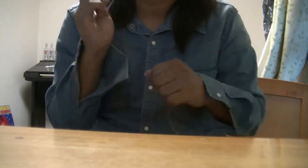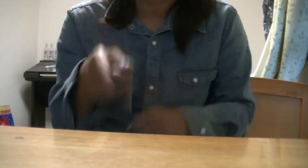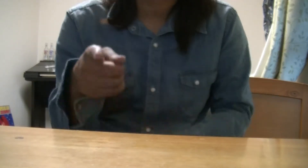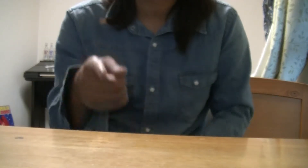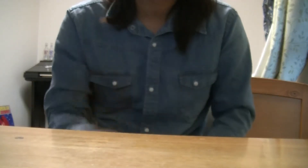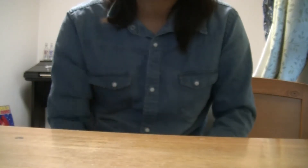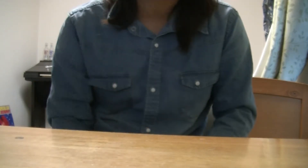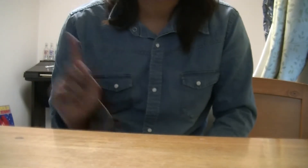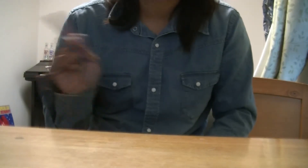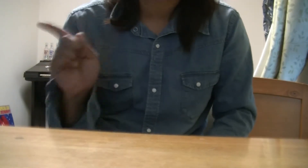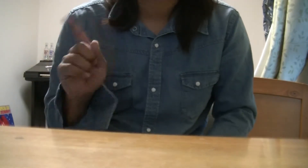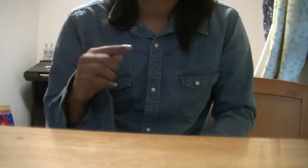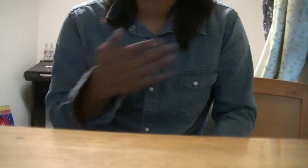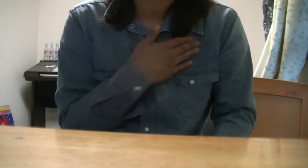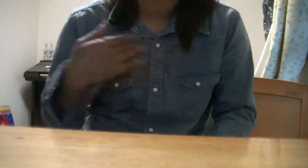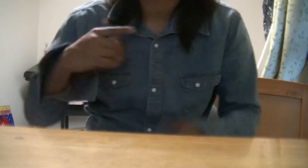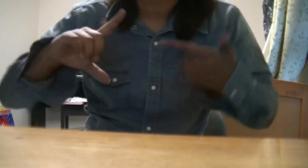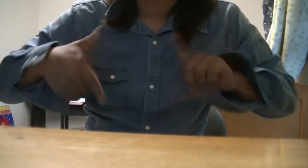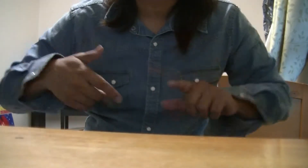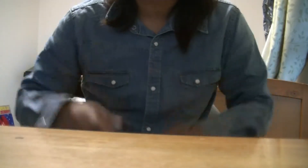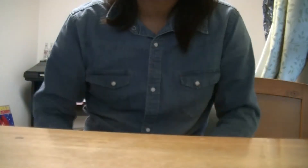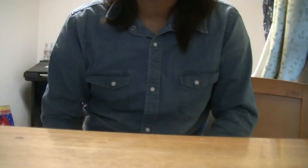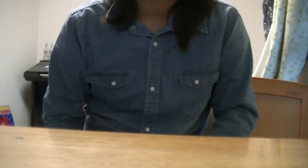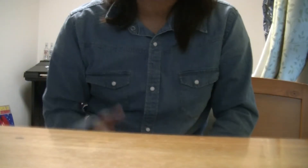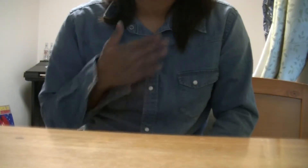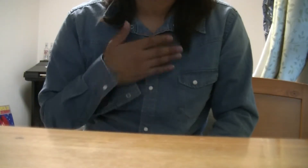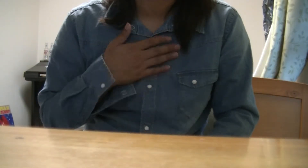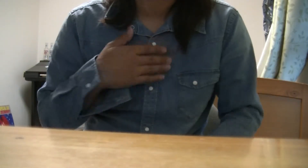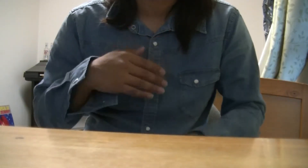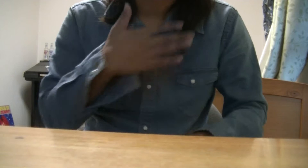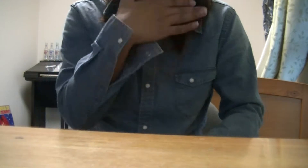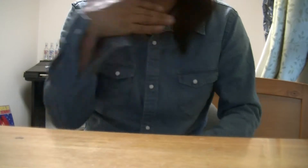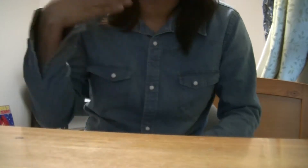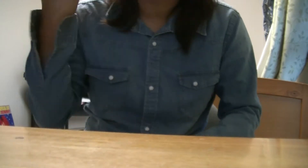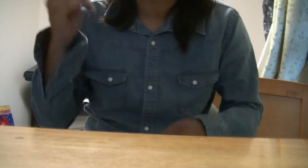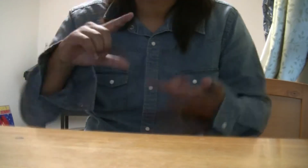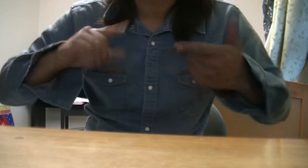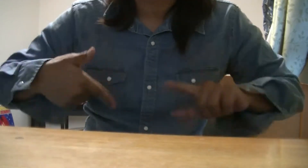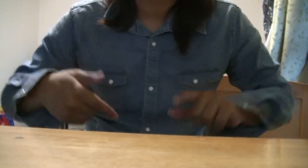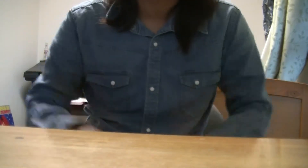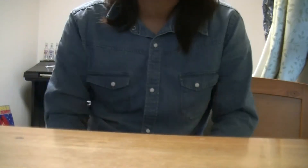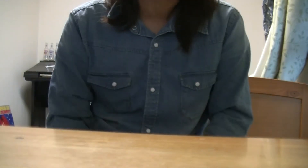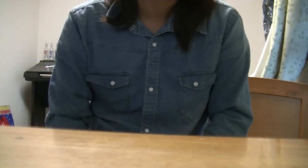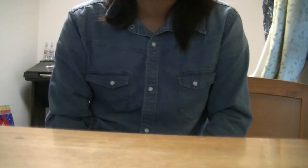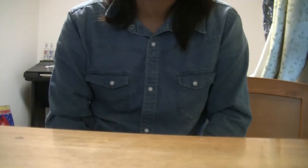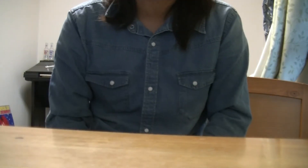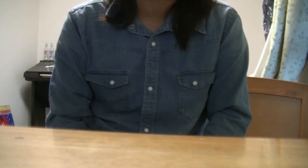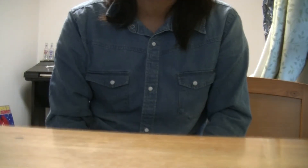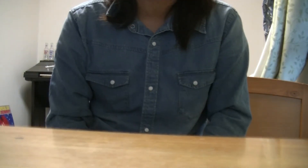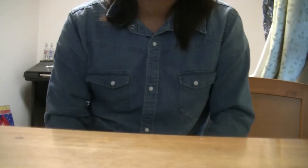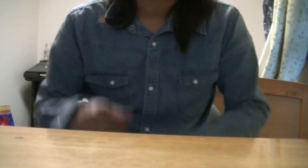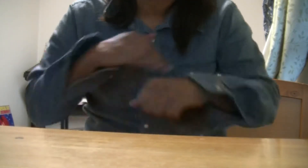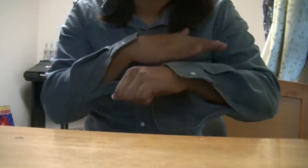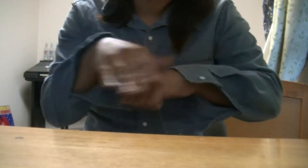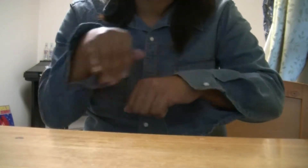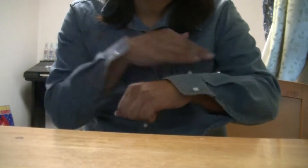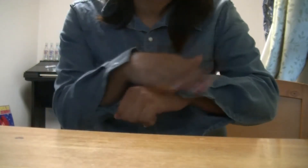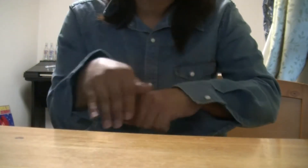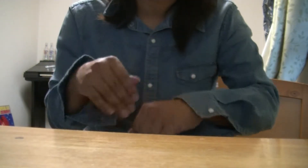かができるから愛するんじゃない、自分が素晴らしくなったから愛するんじゃない、愛するから素晴らしくなっ